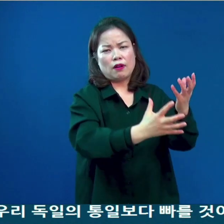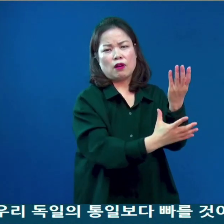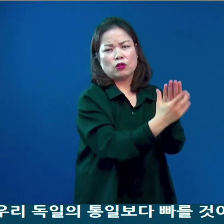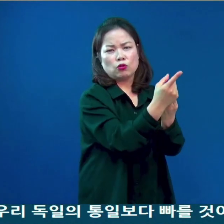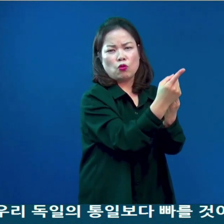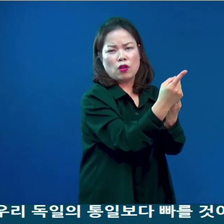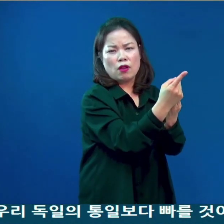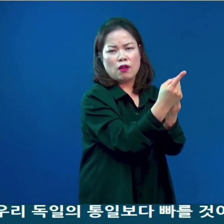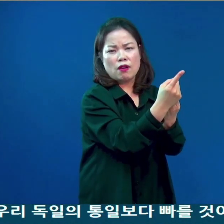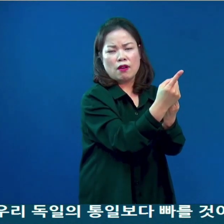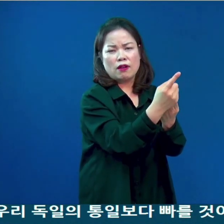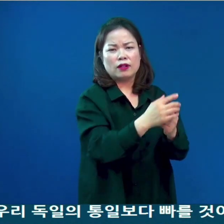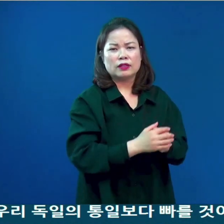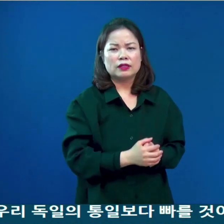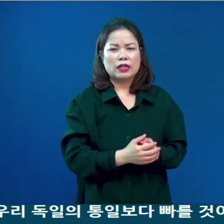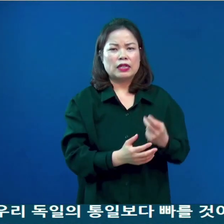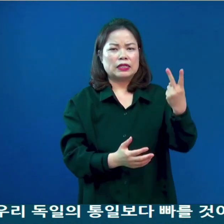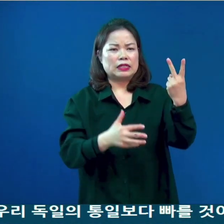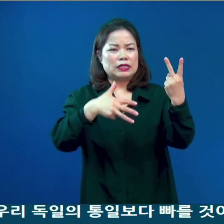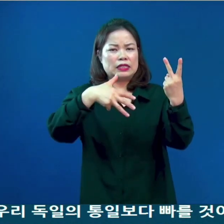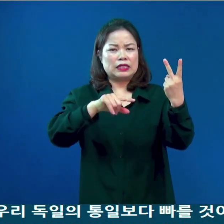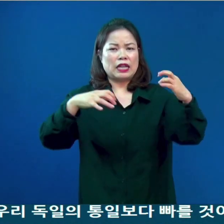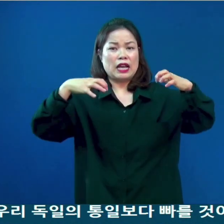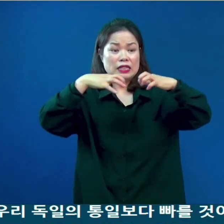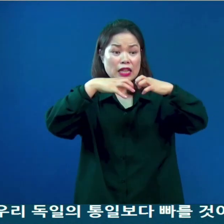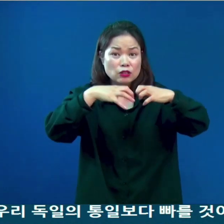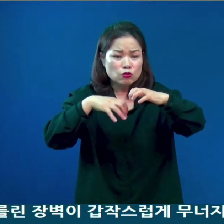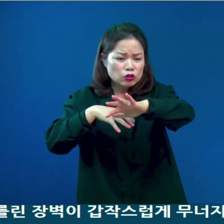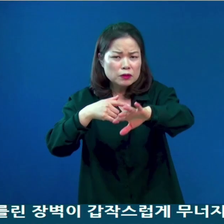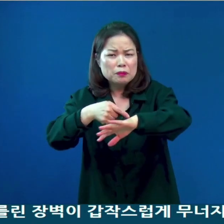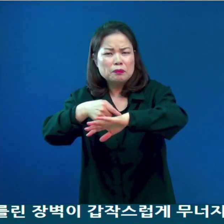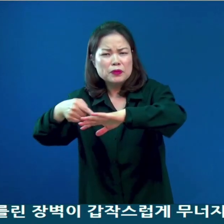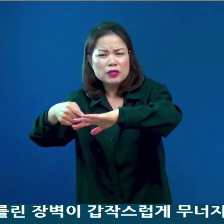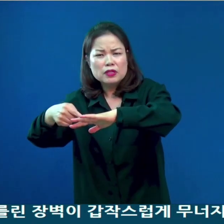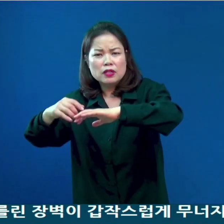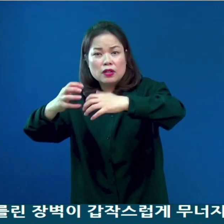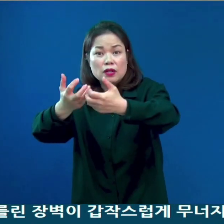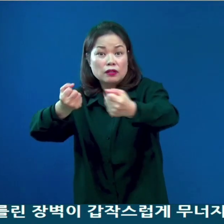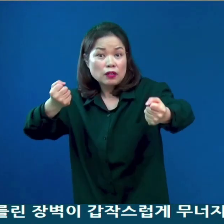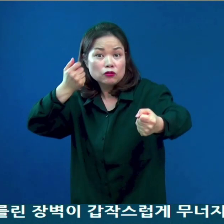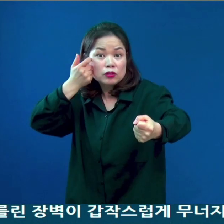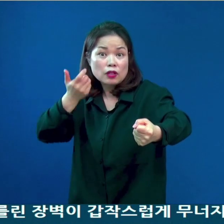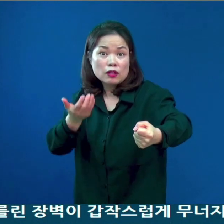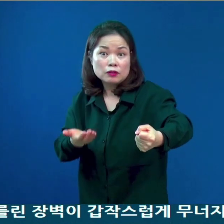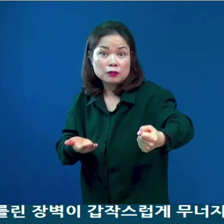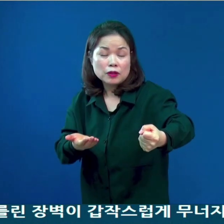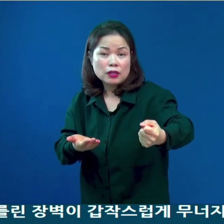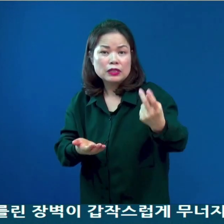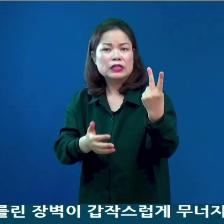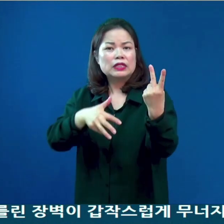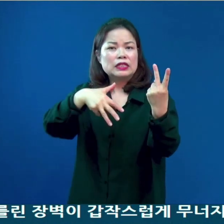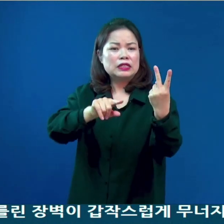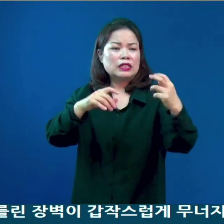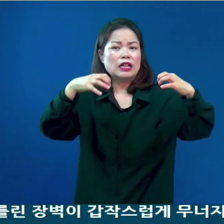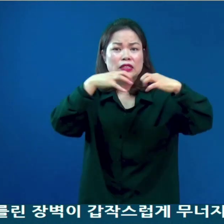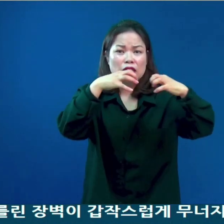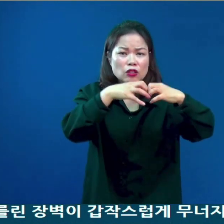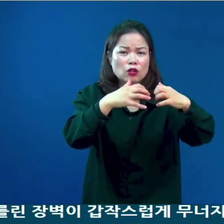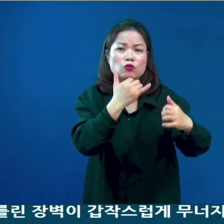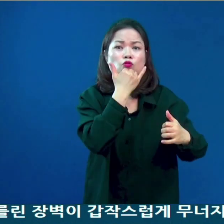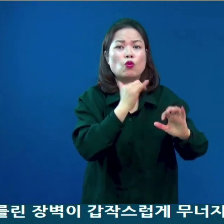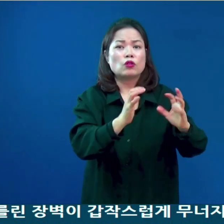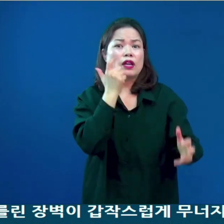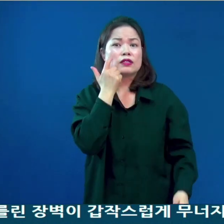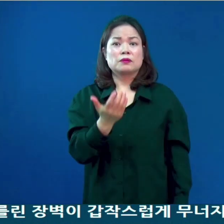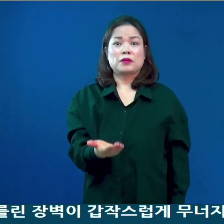겁니다. 사실 2차 대전의 그 결과로 우리 민족이 분단된 거 아닙니까? 2차 대전을 일으킨 나라가 독일